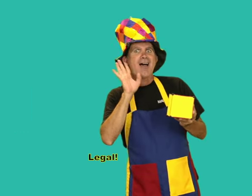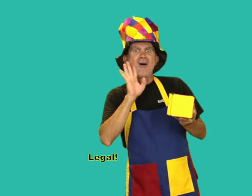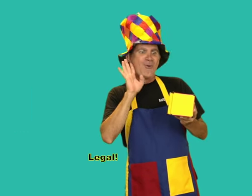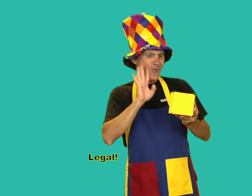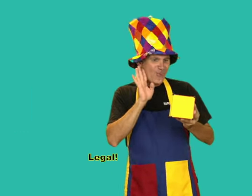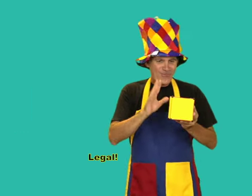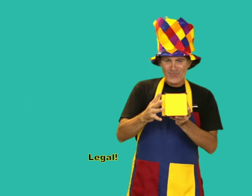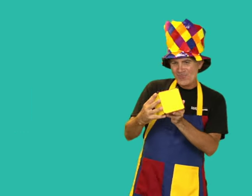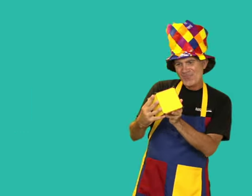Legal!